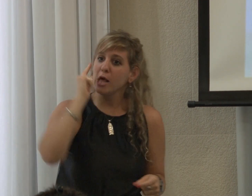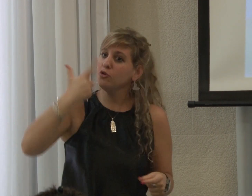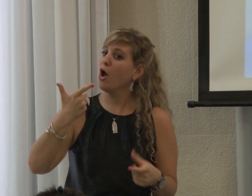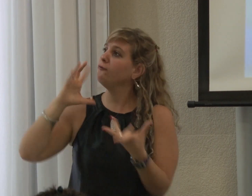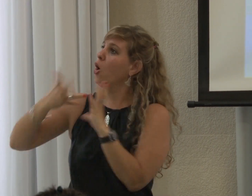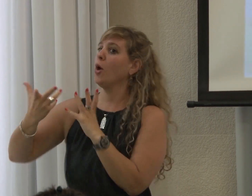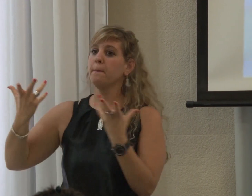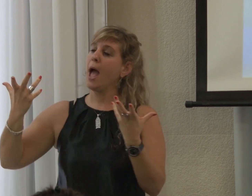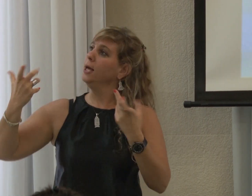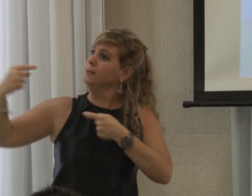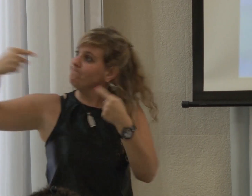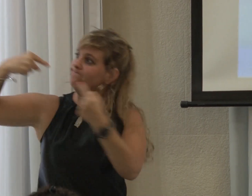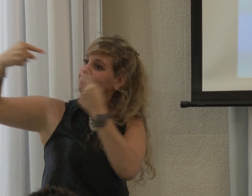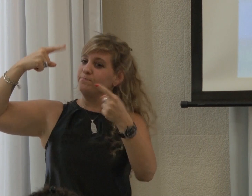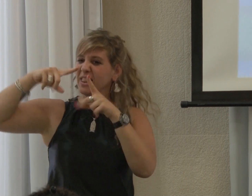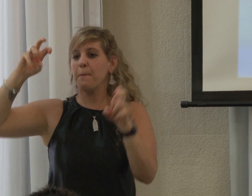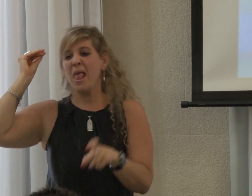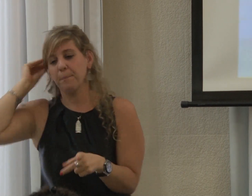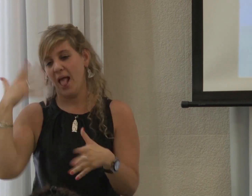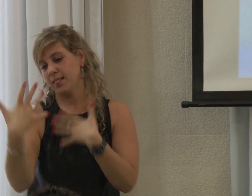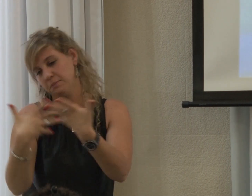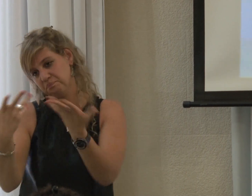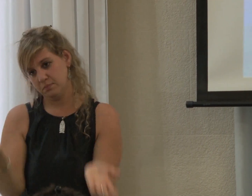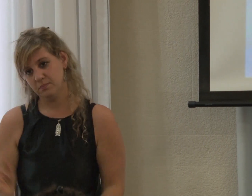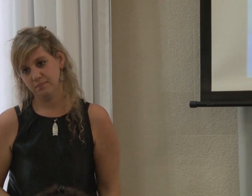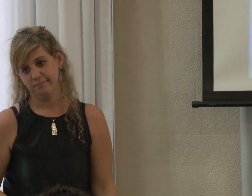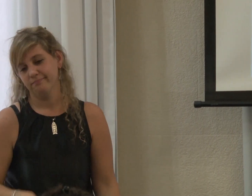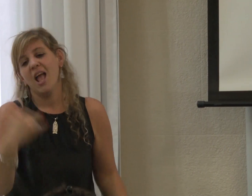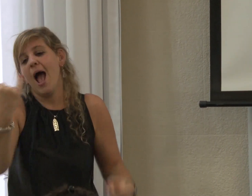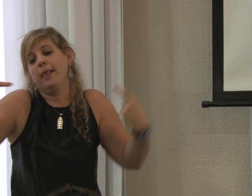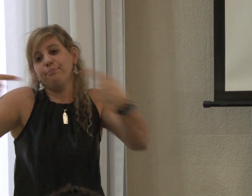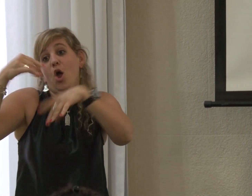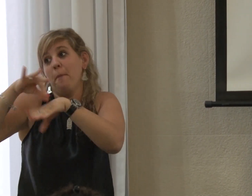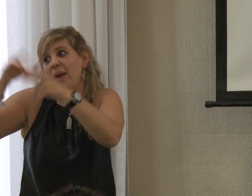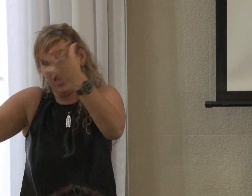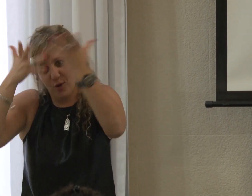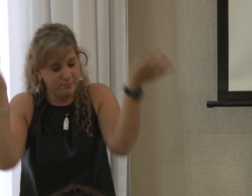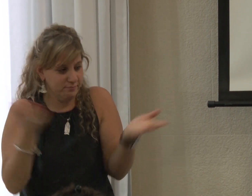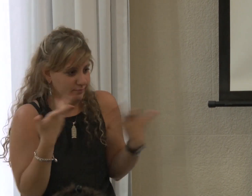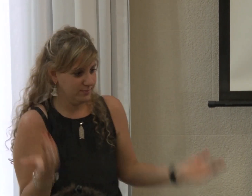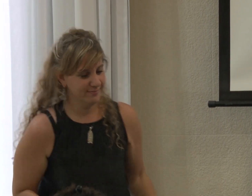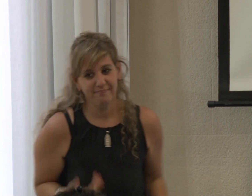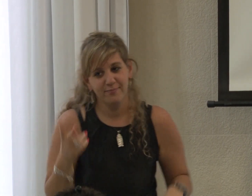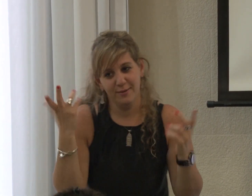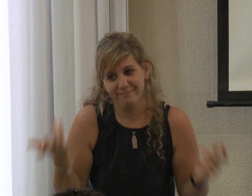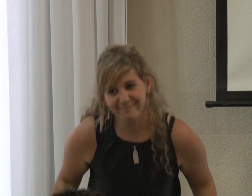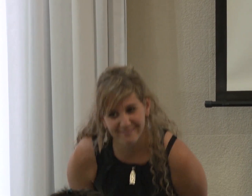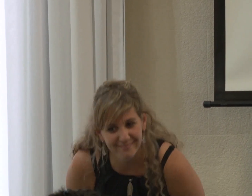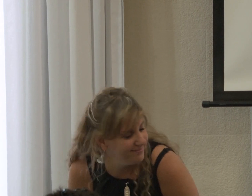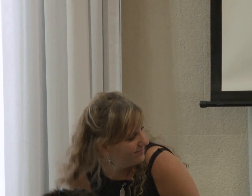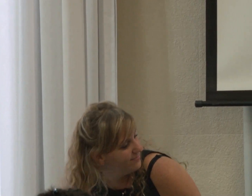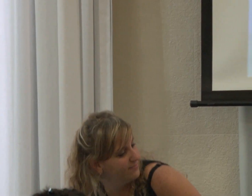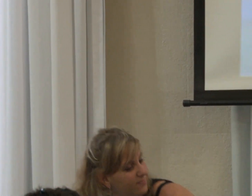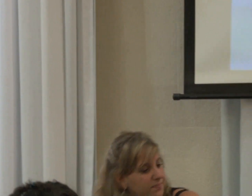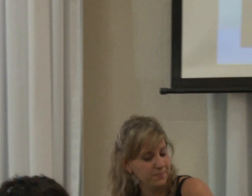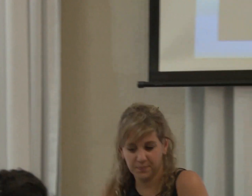Mañasco. También la educación aquí era oralista. Las dos escuelas de acá, del gobierno de la Nación, de Buenos Aires.